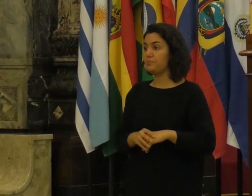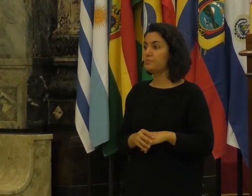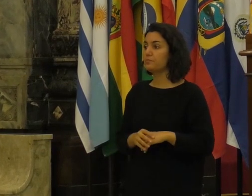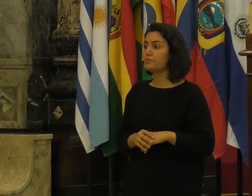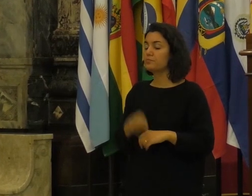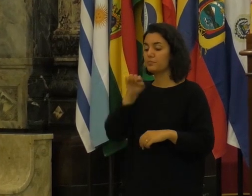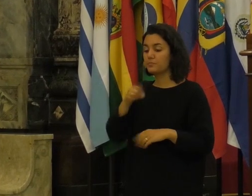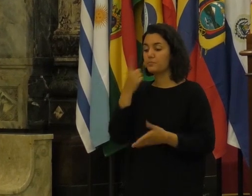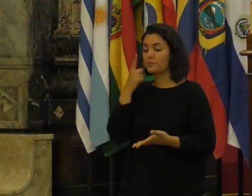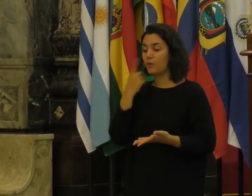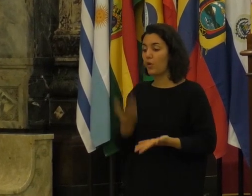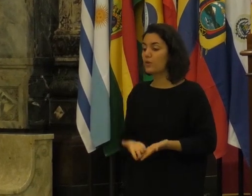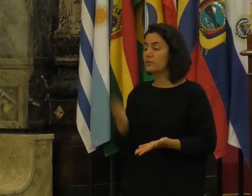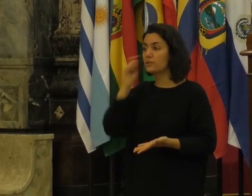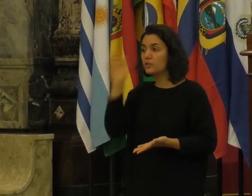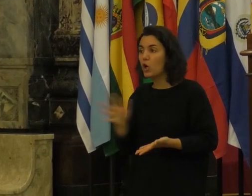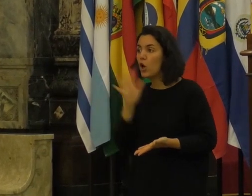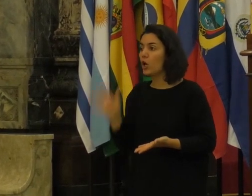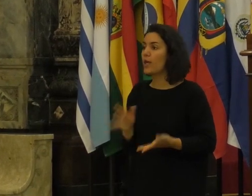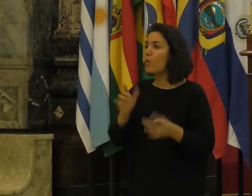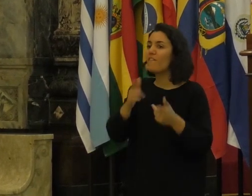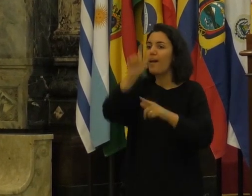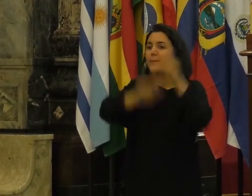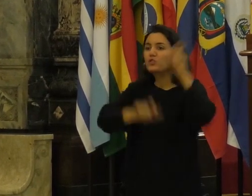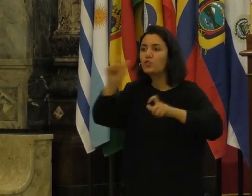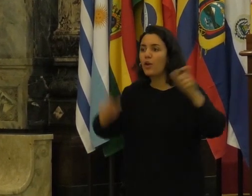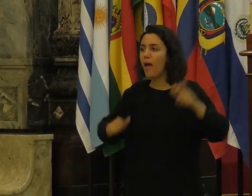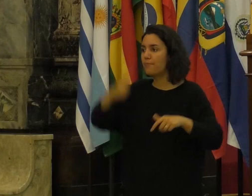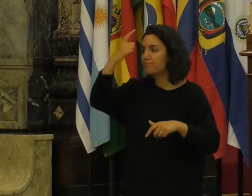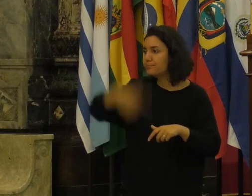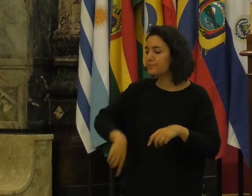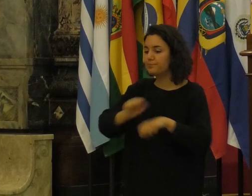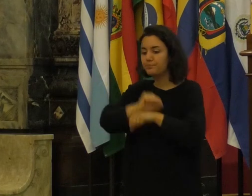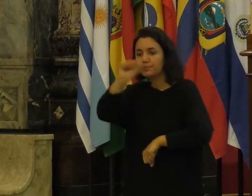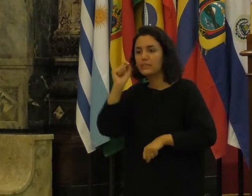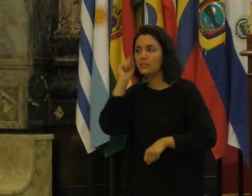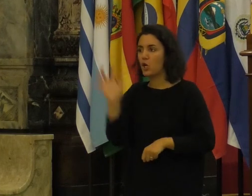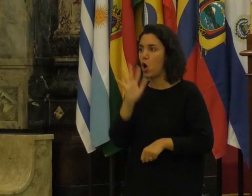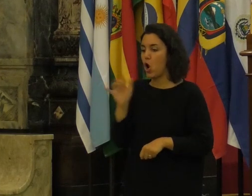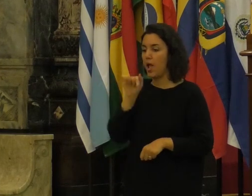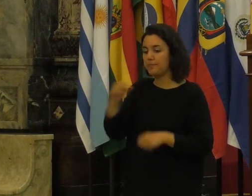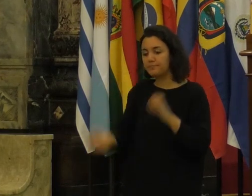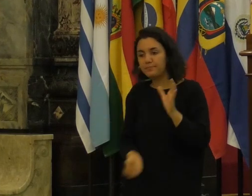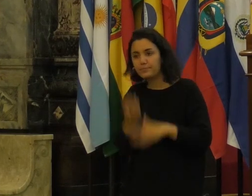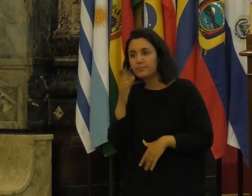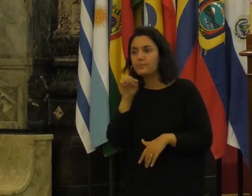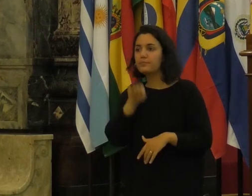que se conoce como de la psicología sin psicólogos, la disciplina, emergida en años recientes en Europa y Estados